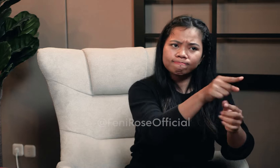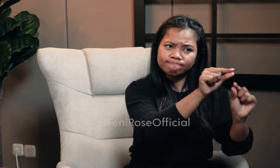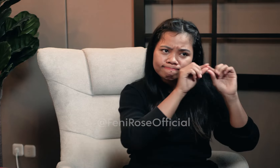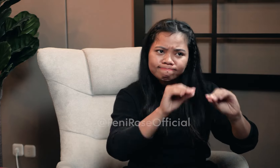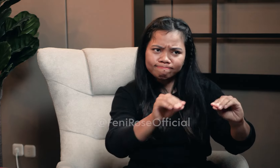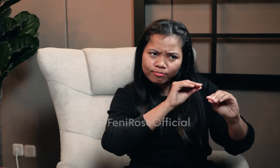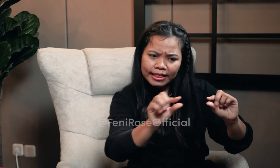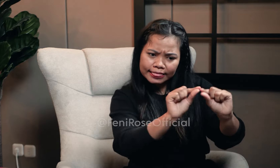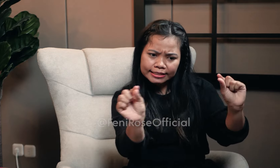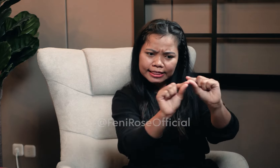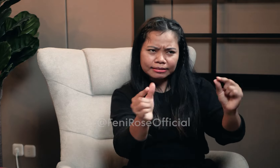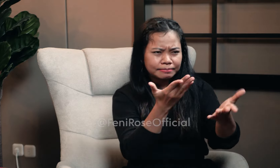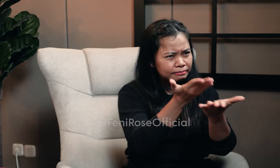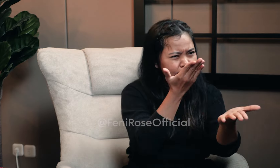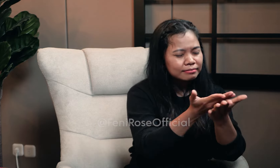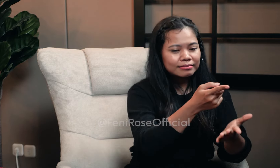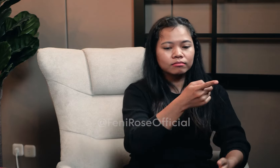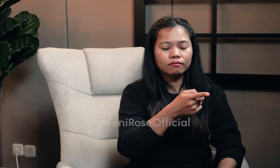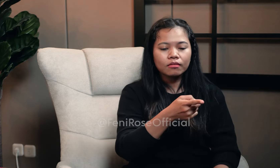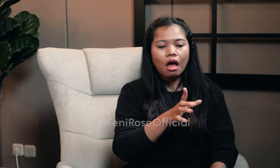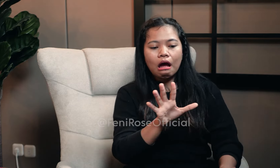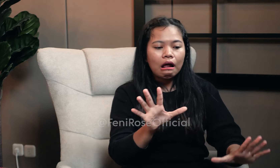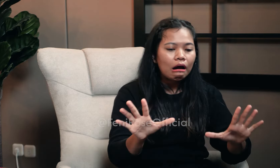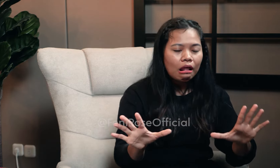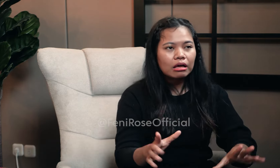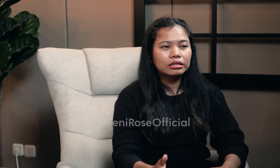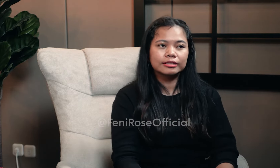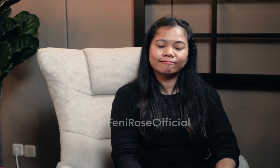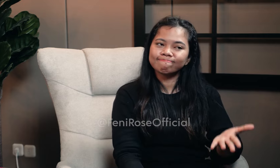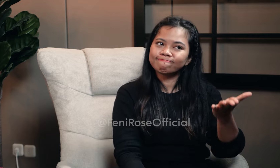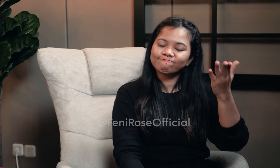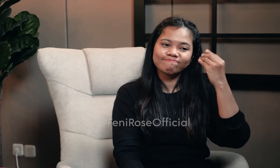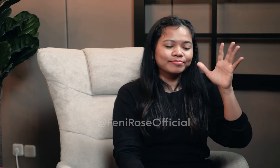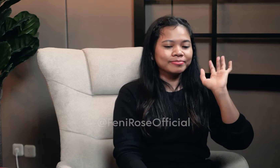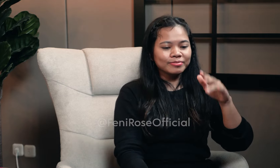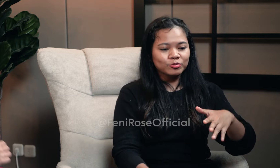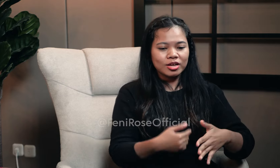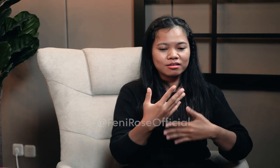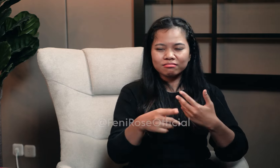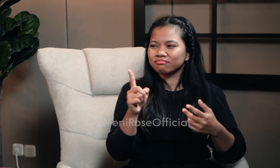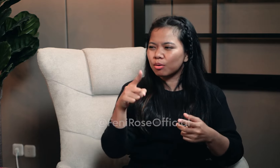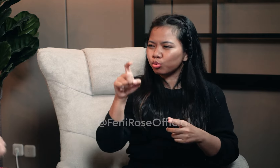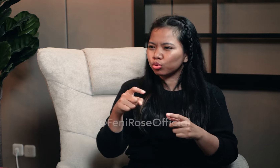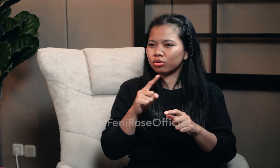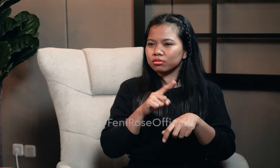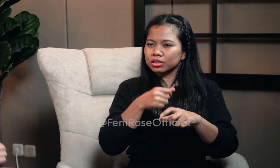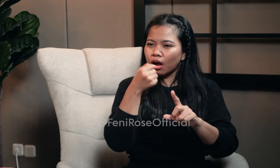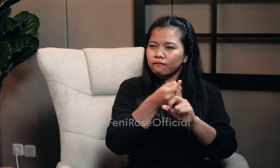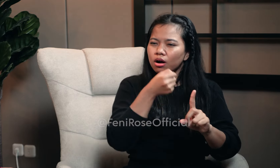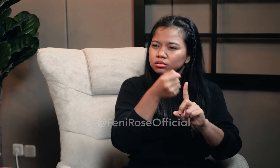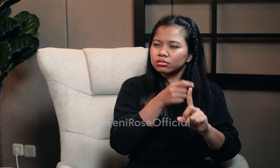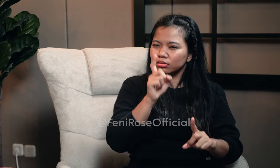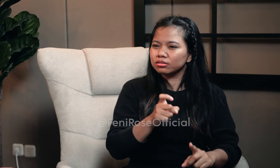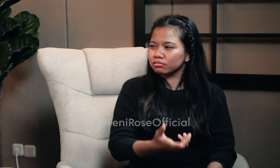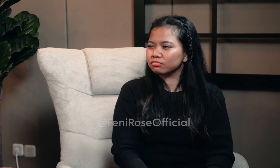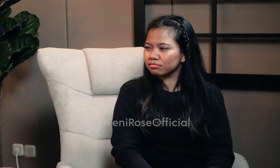langsung kirim DM berusaha untuk meminta sub tapi tidak diberikan juga ini juga masuk perlu advokasi sih